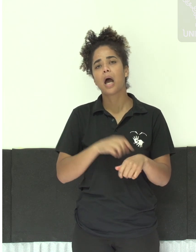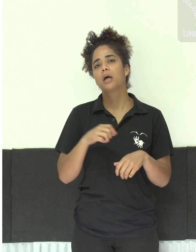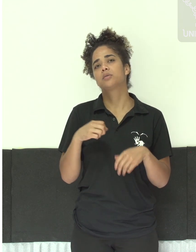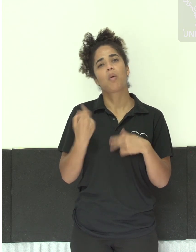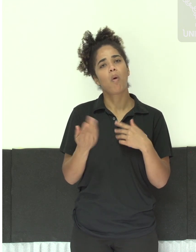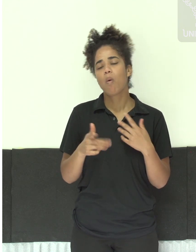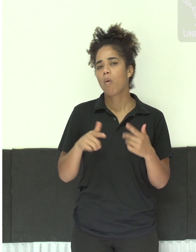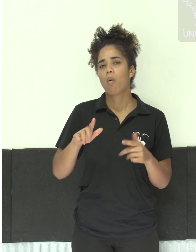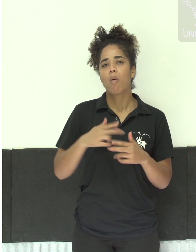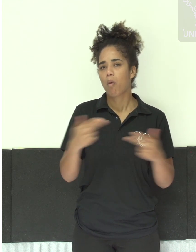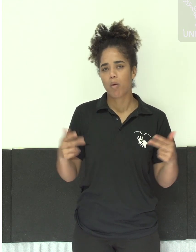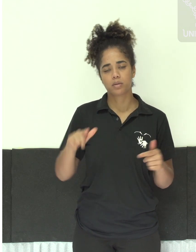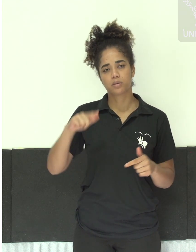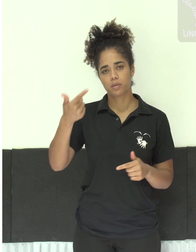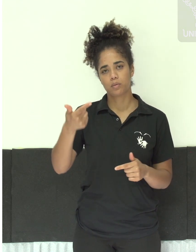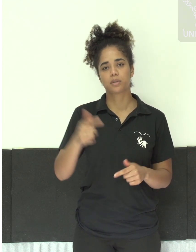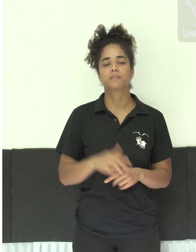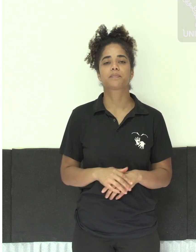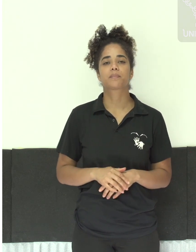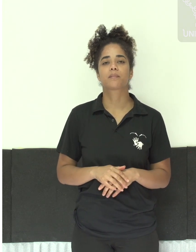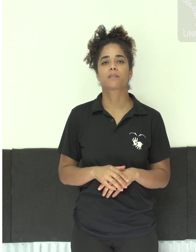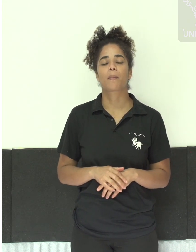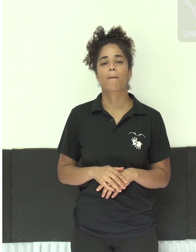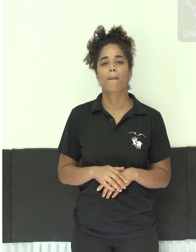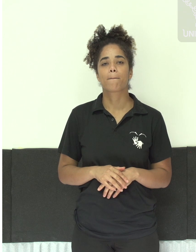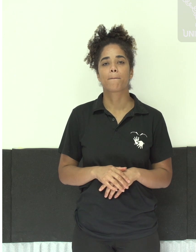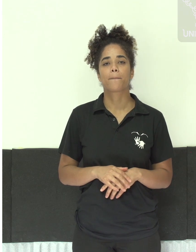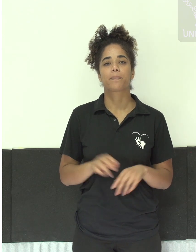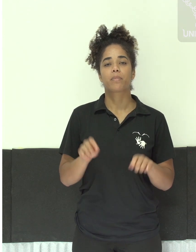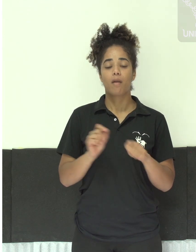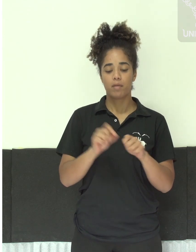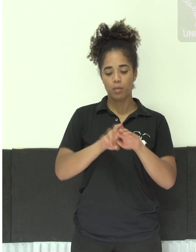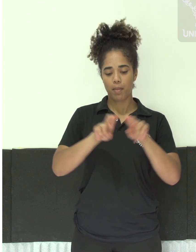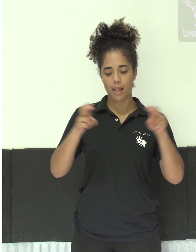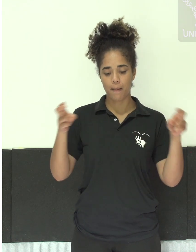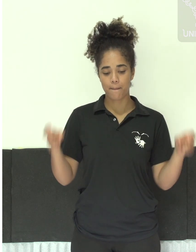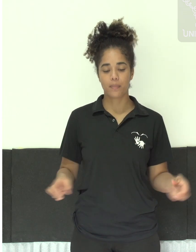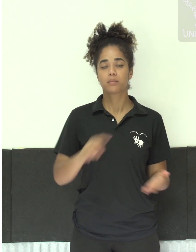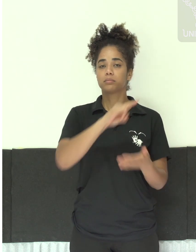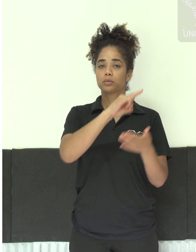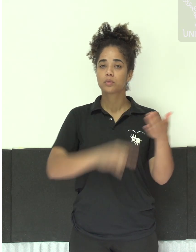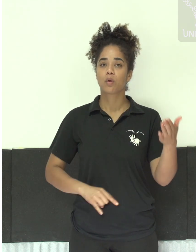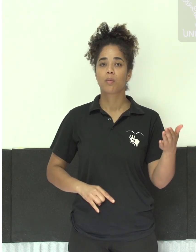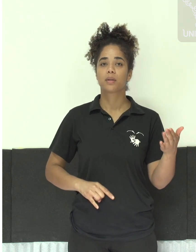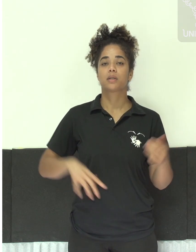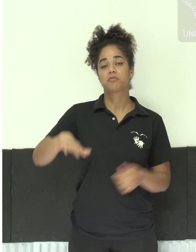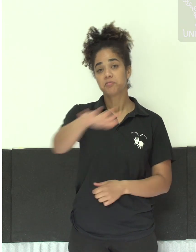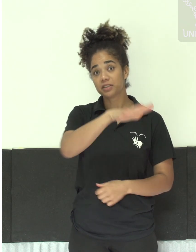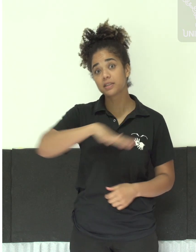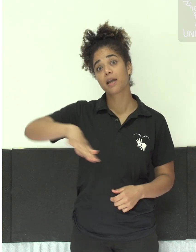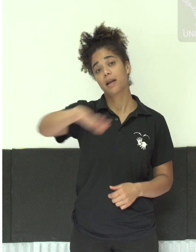primeiro indeferimento pelas bancas e por documentação geral para a